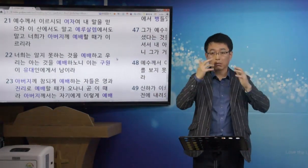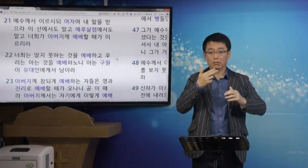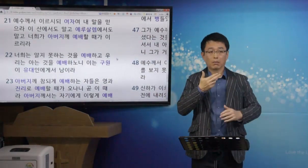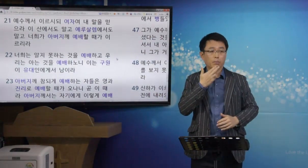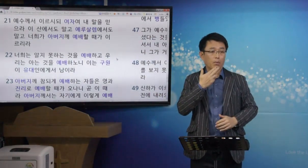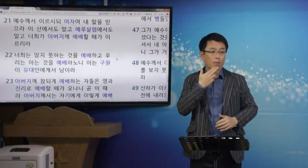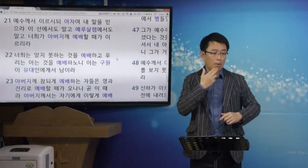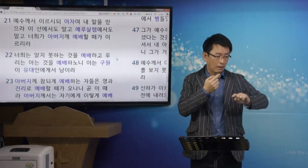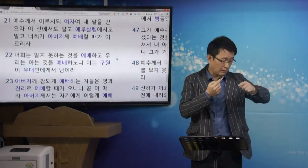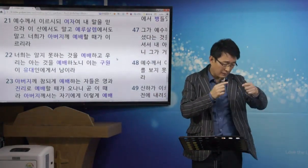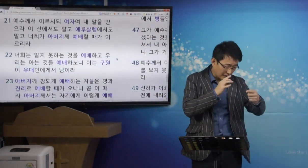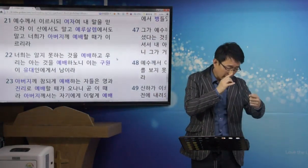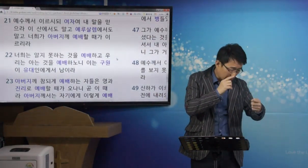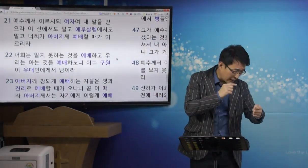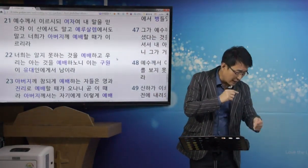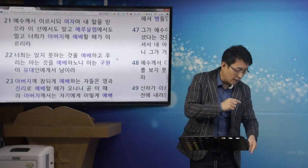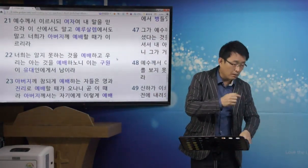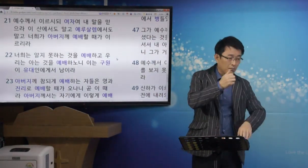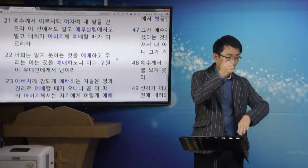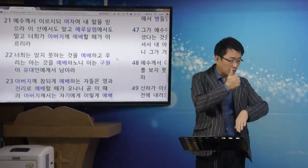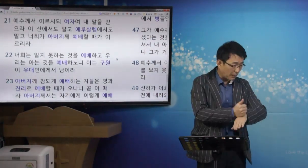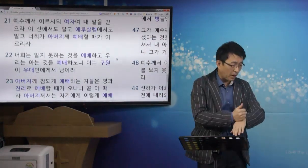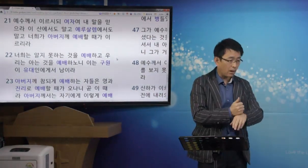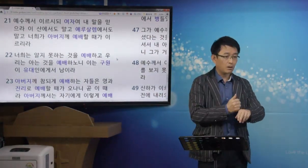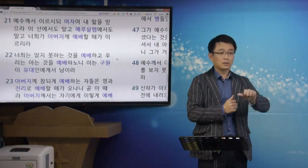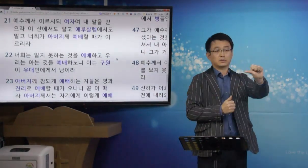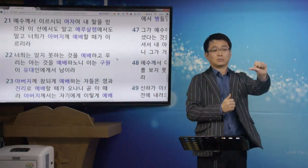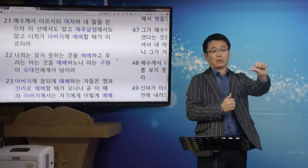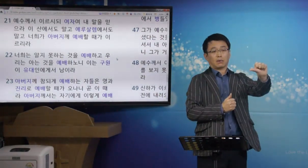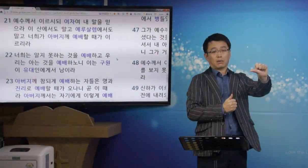넷째, 다섯째. 그런데 아기가 없기 때문에 계속 또